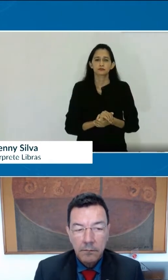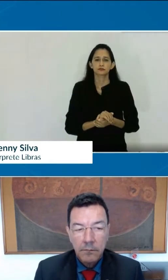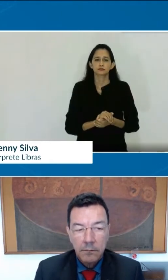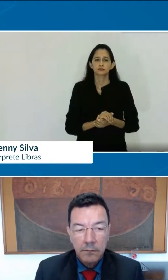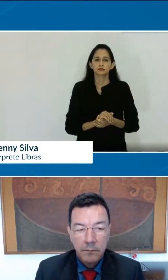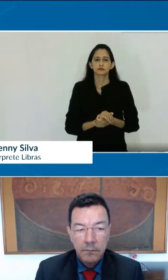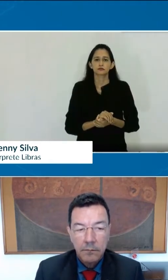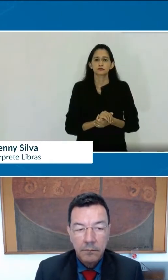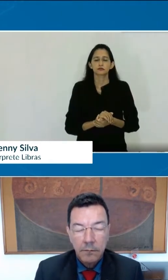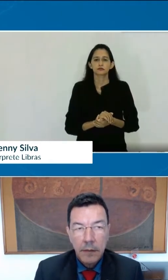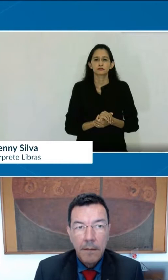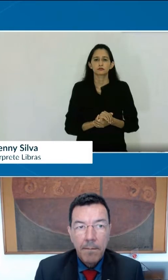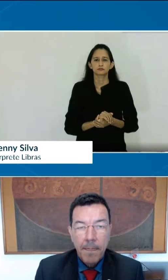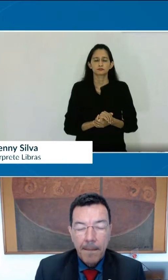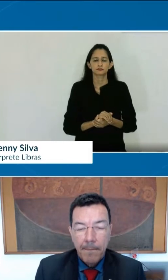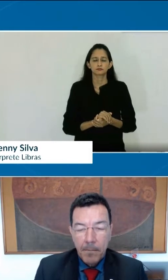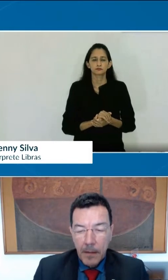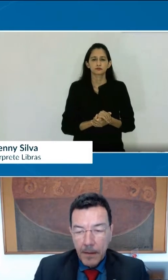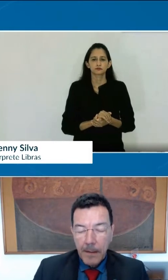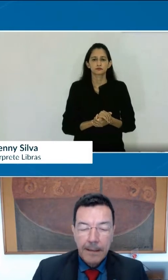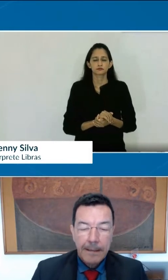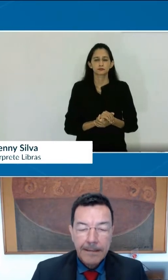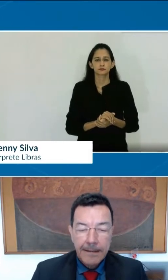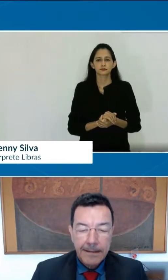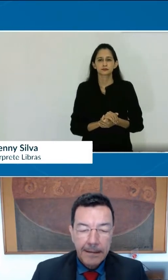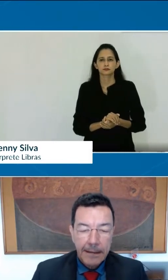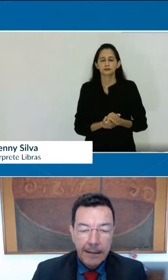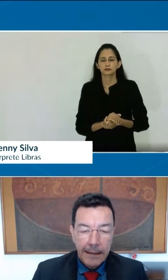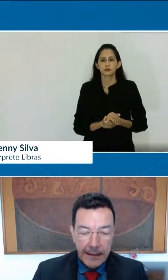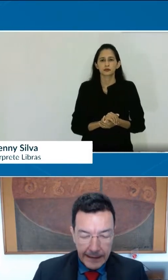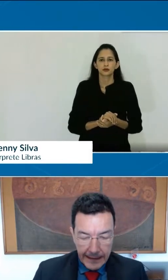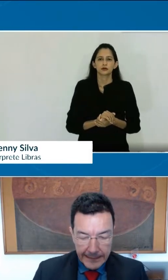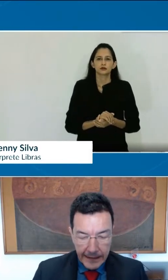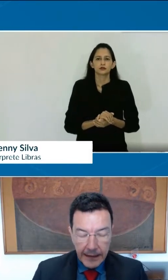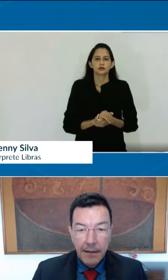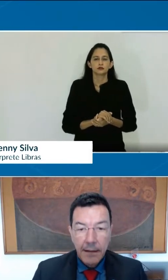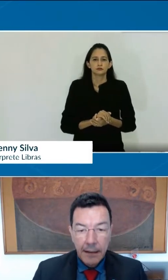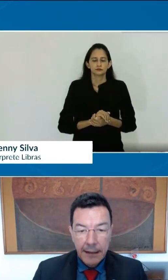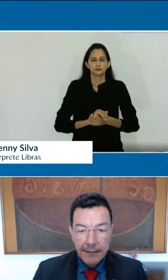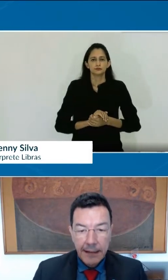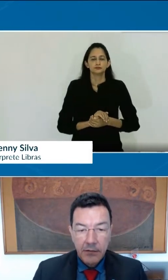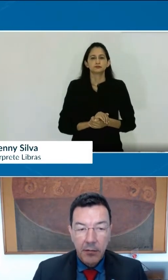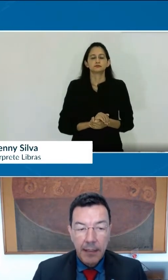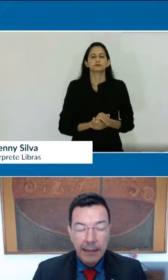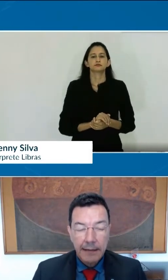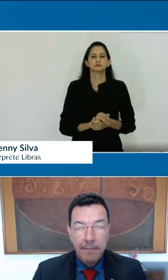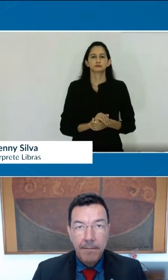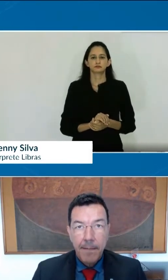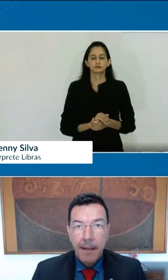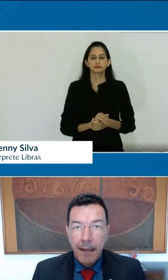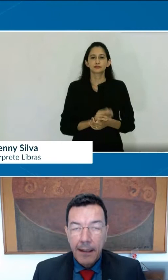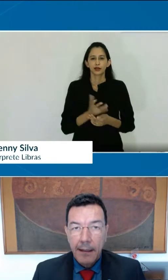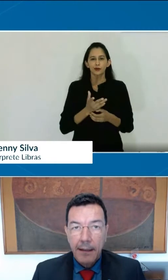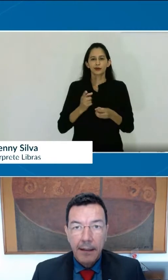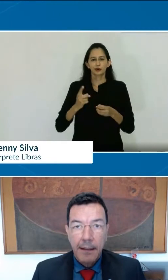mesmo em meio à pandemia. Olha, Letícia, essa